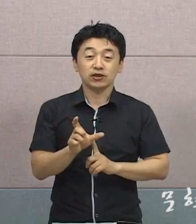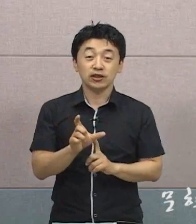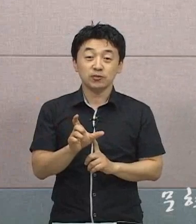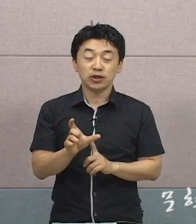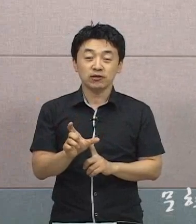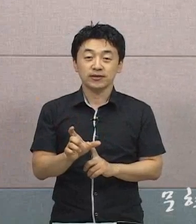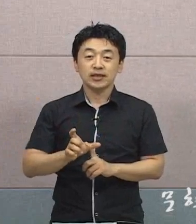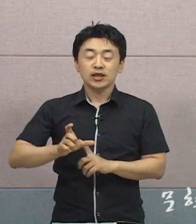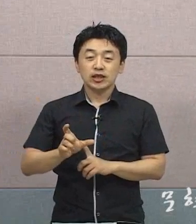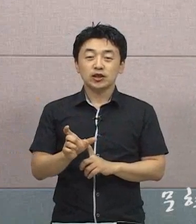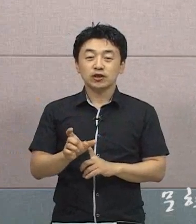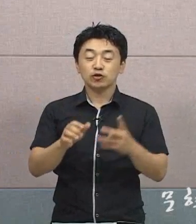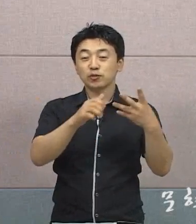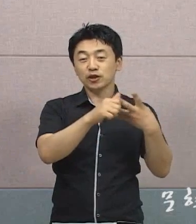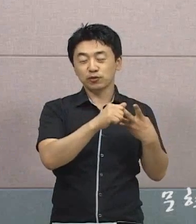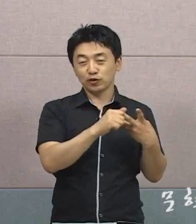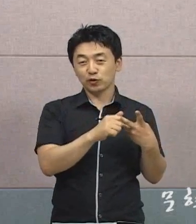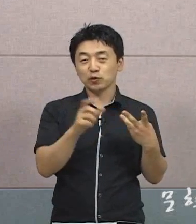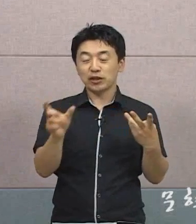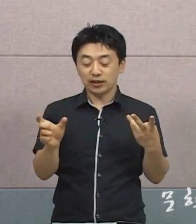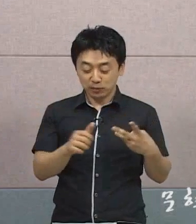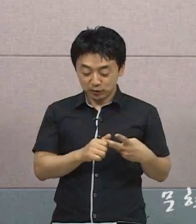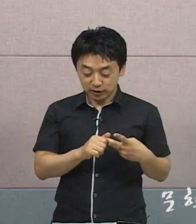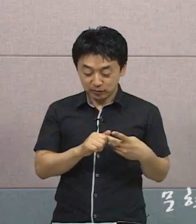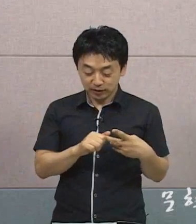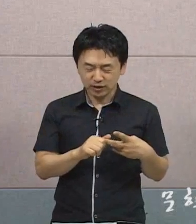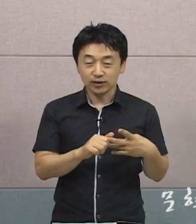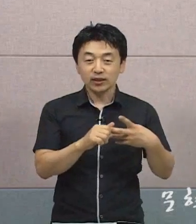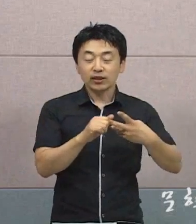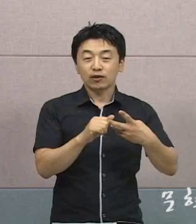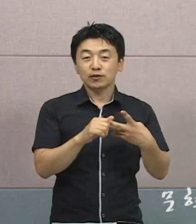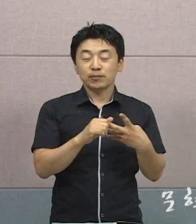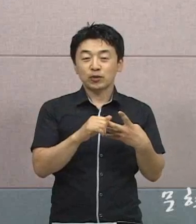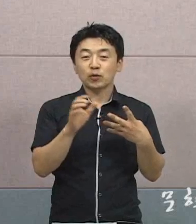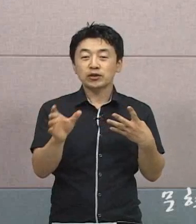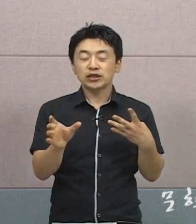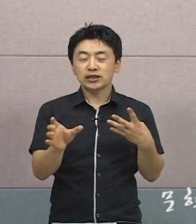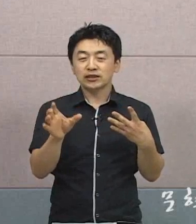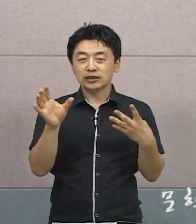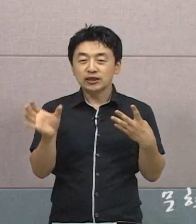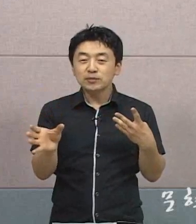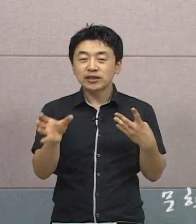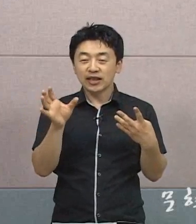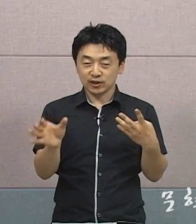단어들이기 때문에요. 이거를 두 번째 부류로 놓고 좀 생각을 해보도록 하겠습니다. 그래서 농식 의미를 가진